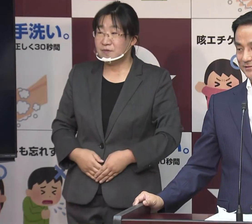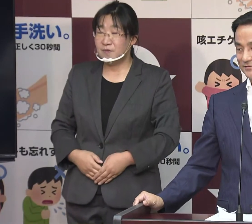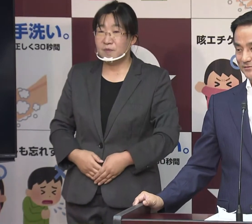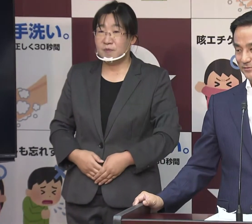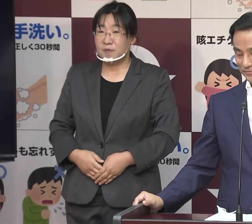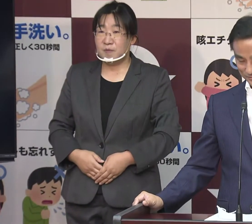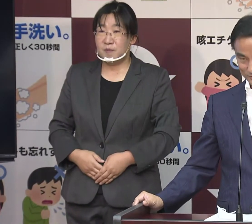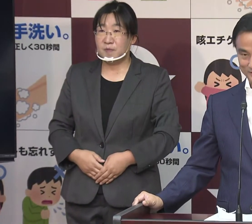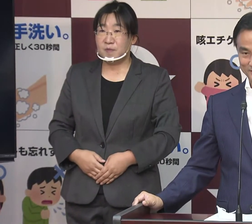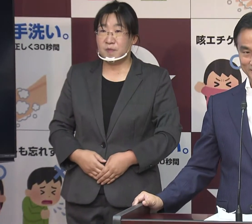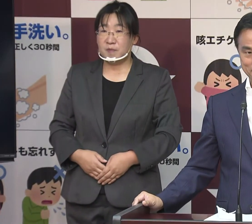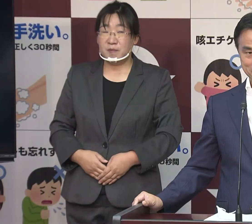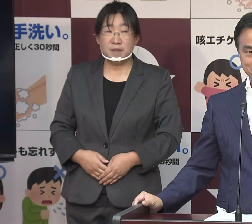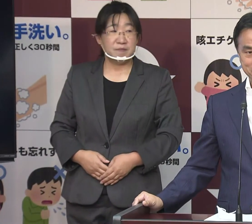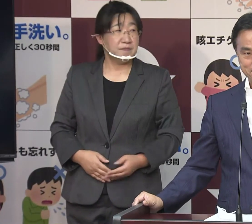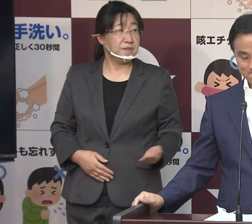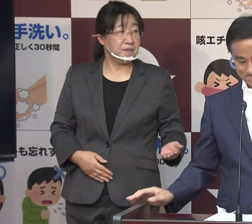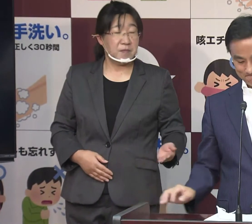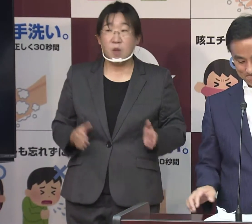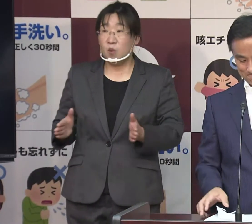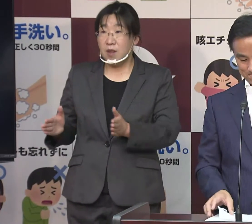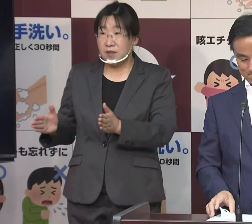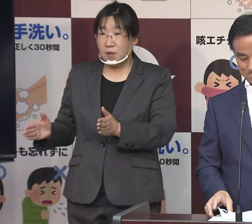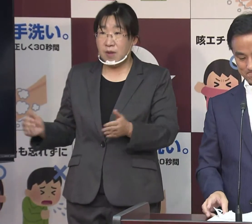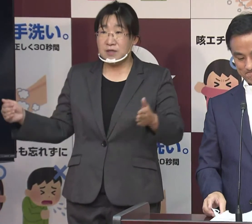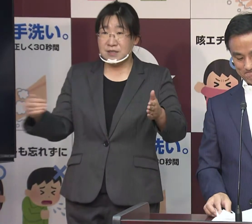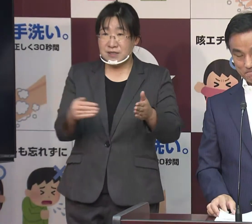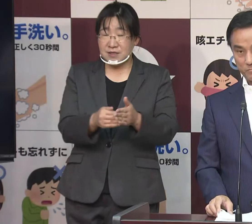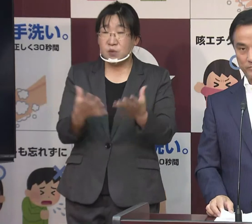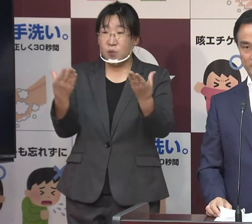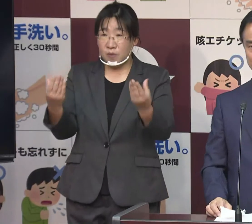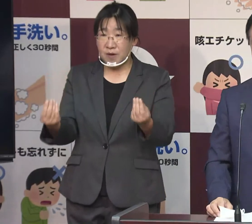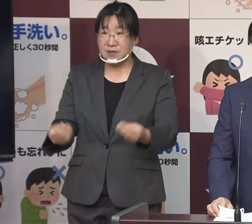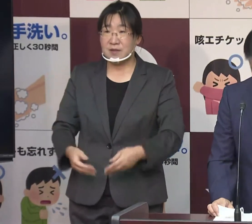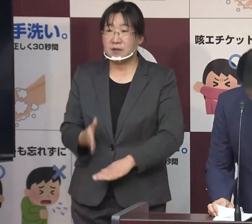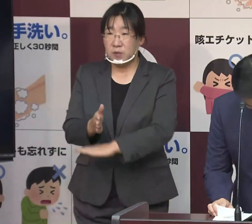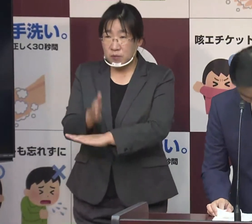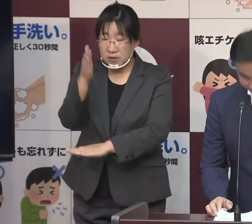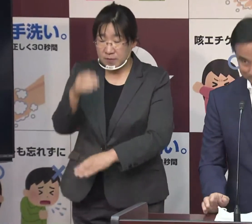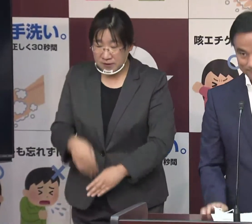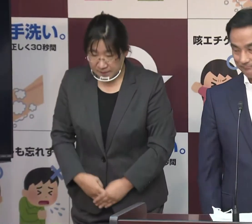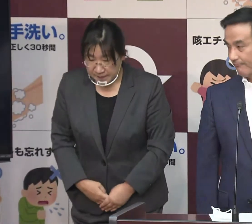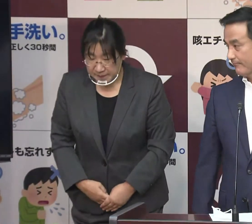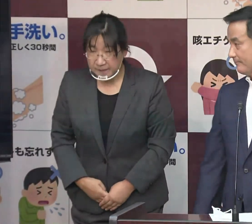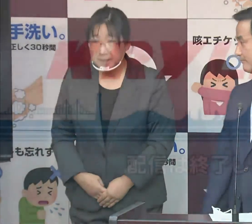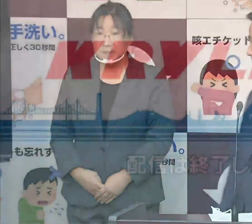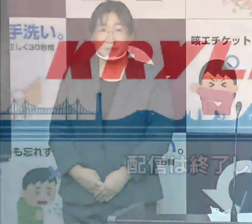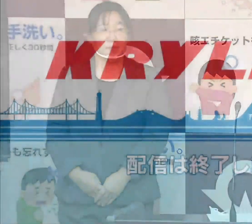はい、それでは以上で終了いたしております。ありがとうございました。